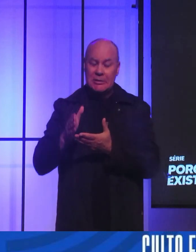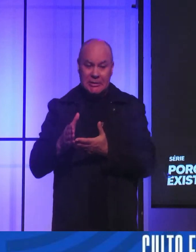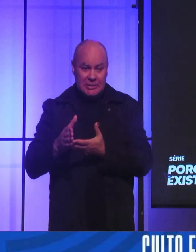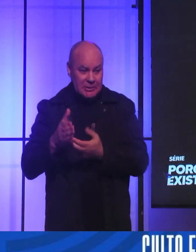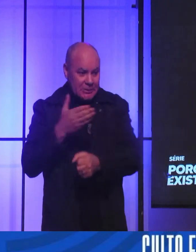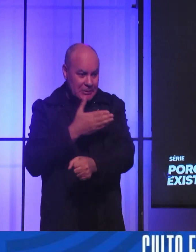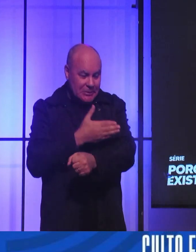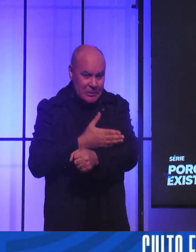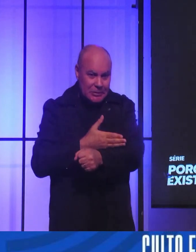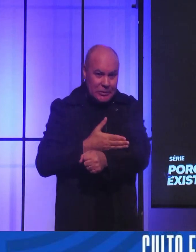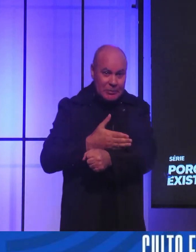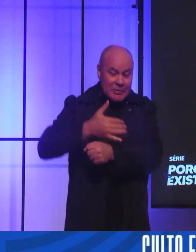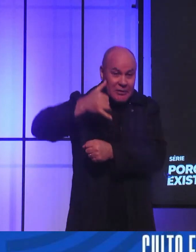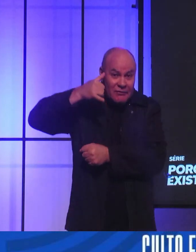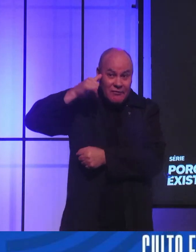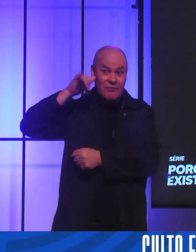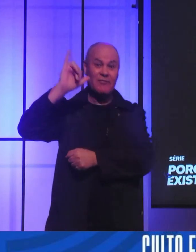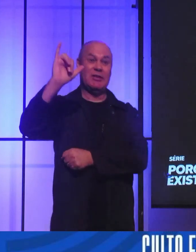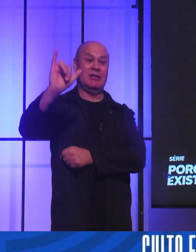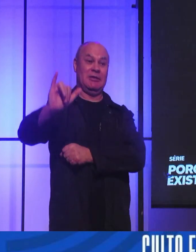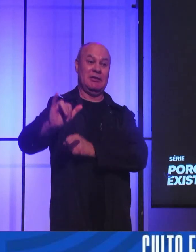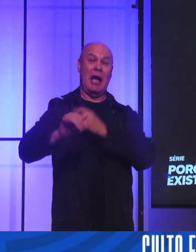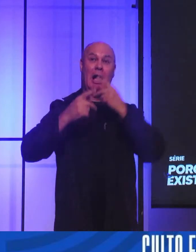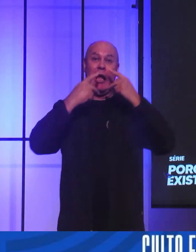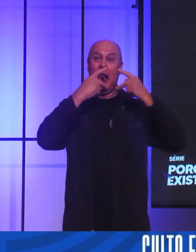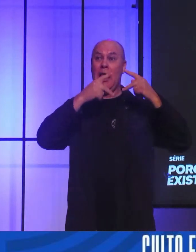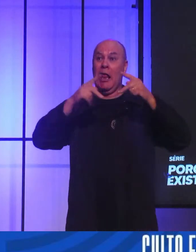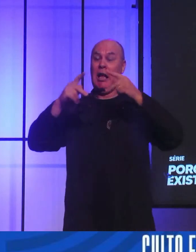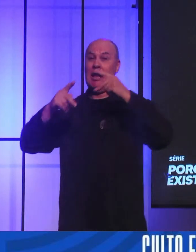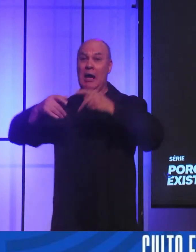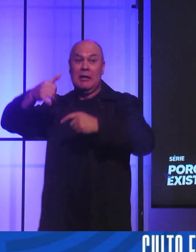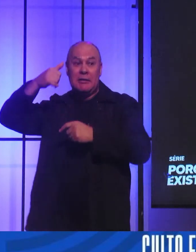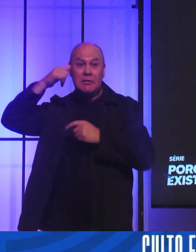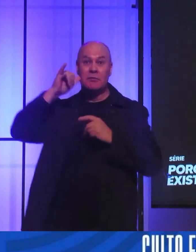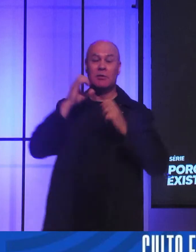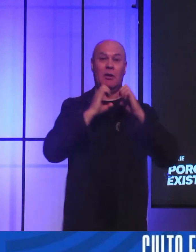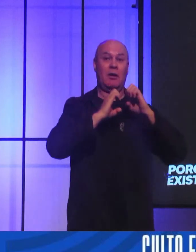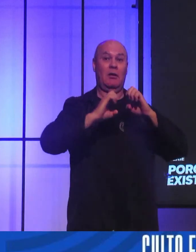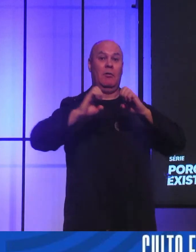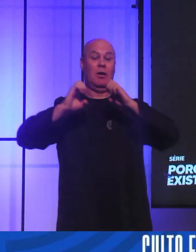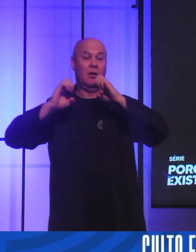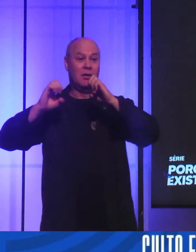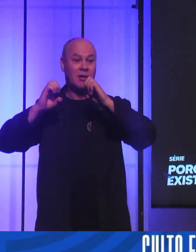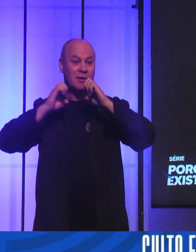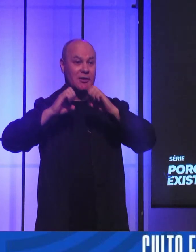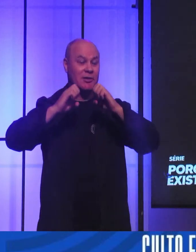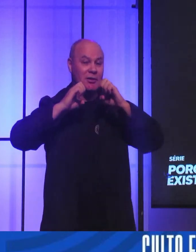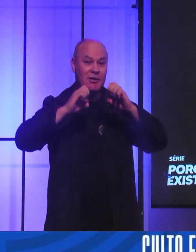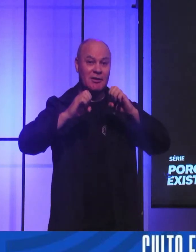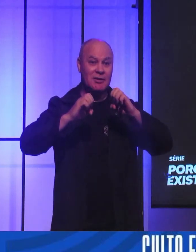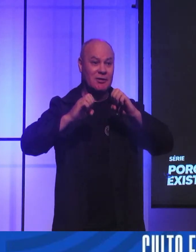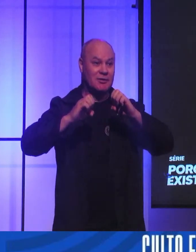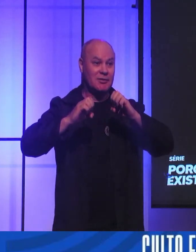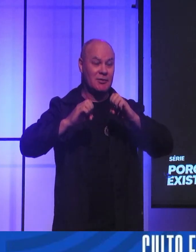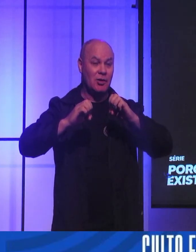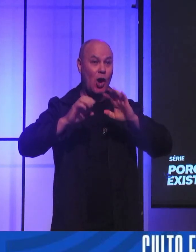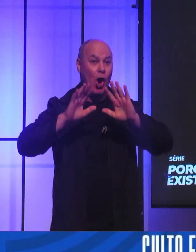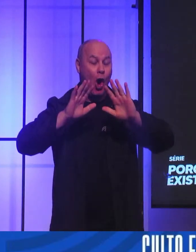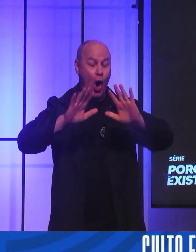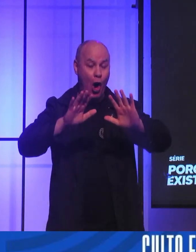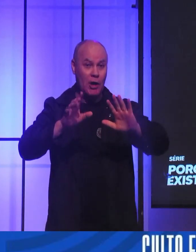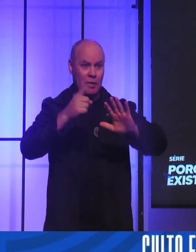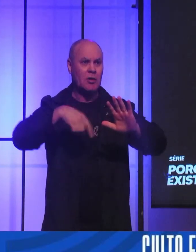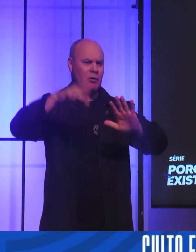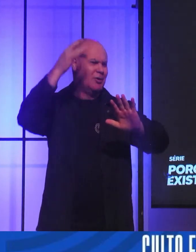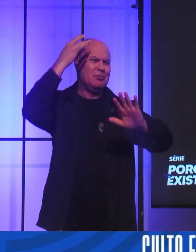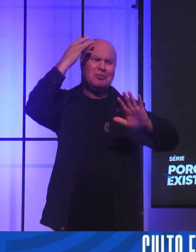sem compreender, a gente não sabe todos os detalhes, a gente não sabe como todas as coisas vão ser, mas vejam o que Jesus nos diz